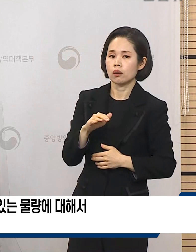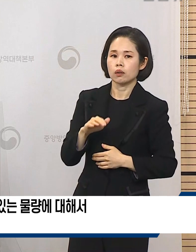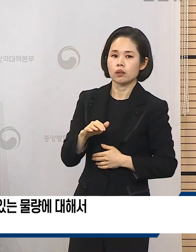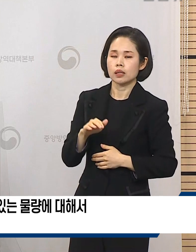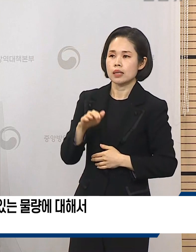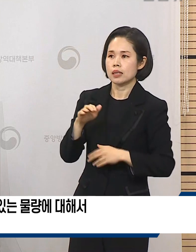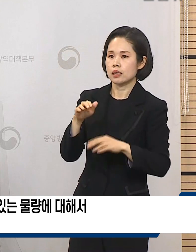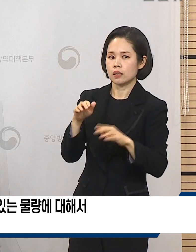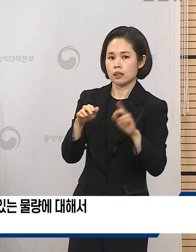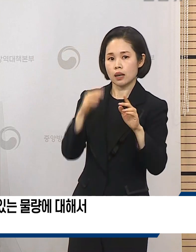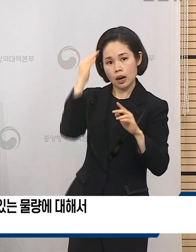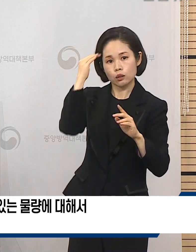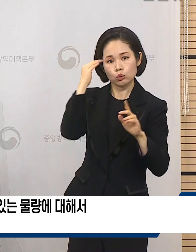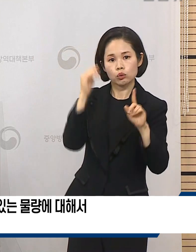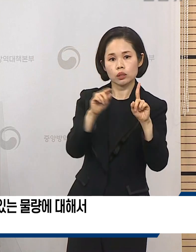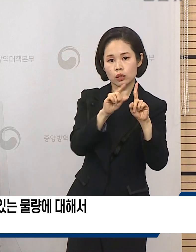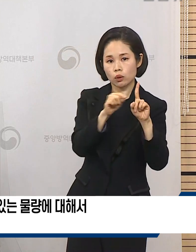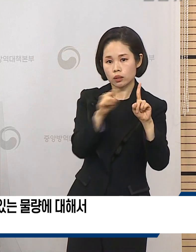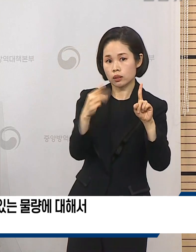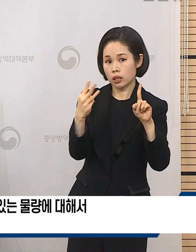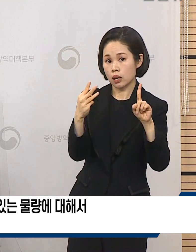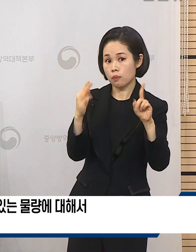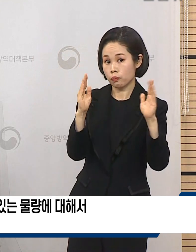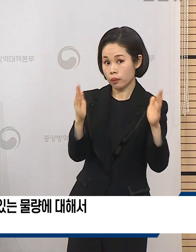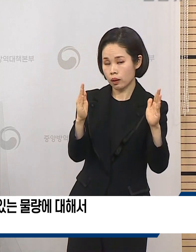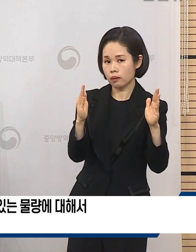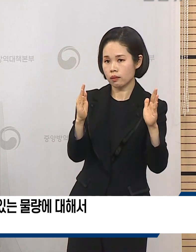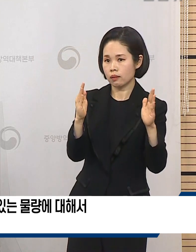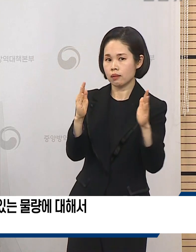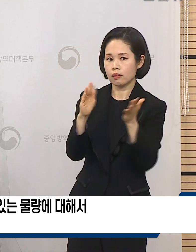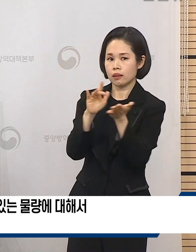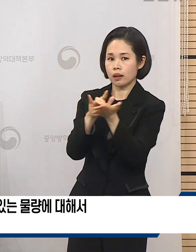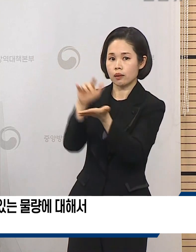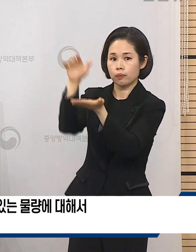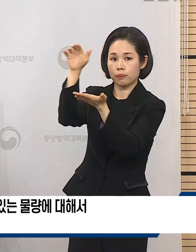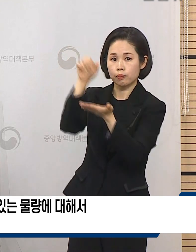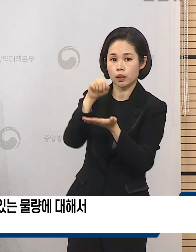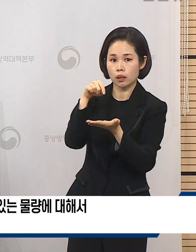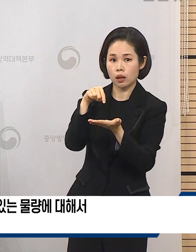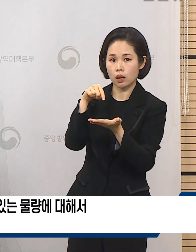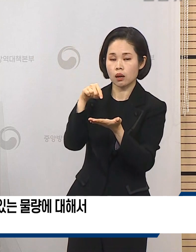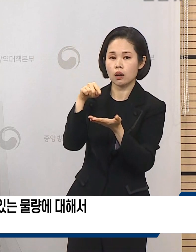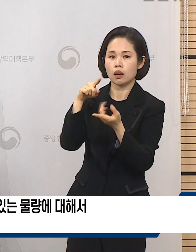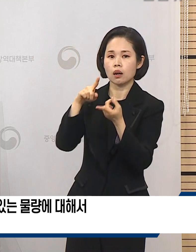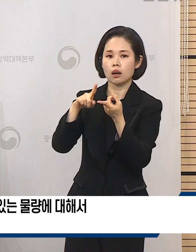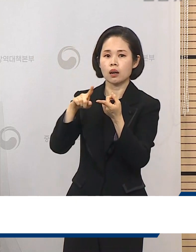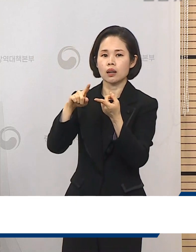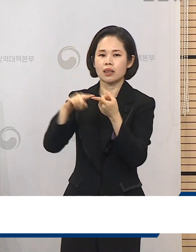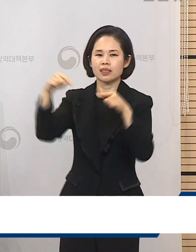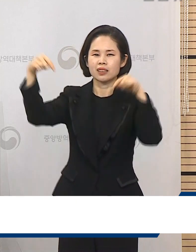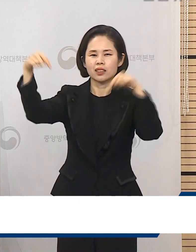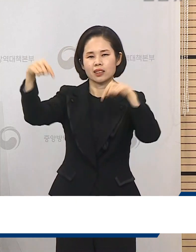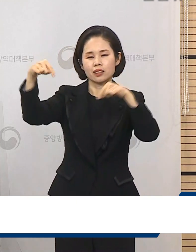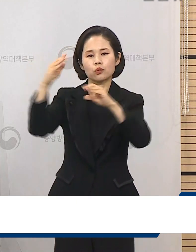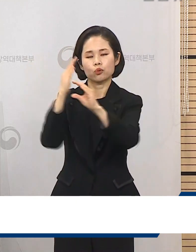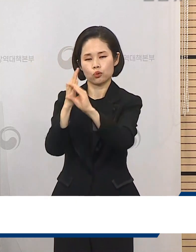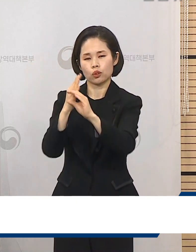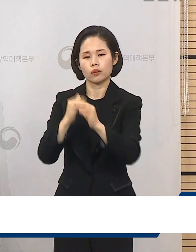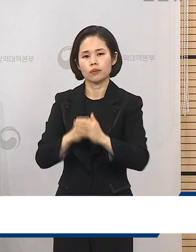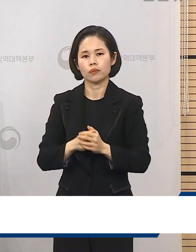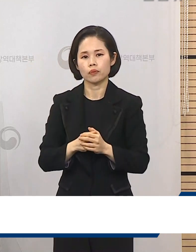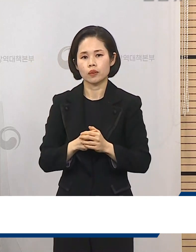1분기에 공급받을 수 있는 물량에 대해서 현재 그 협상을 진행 중에 있습니다 어느 정도